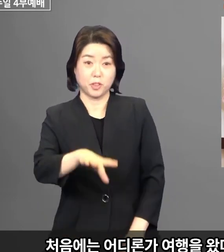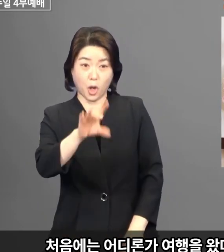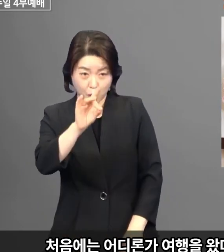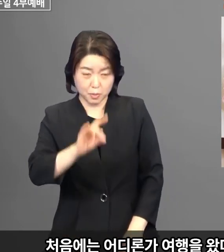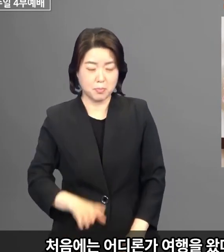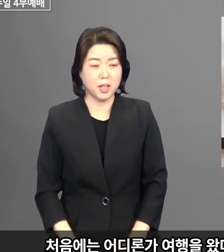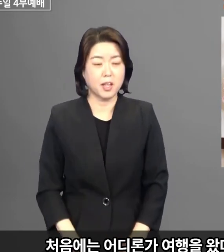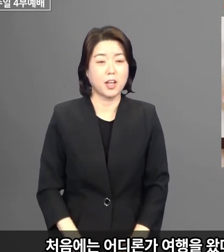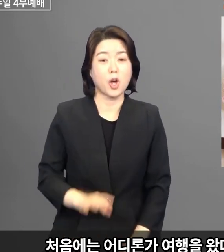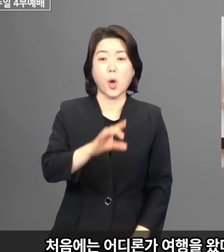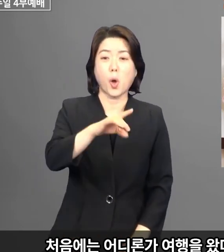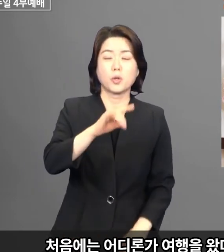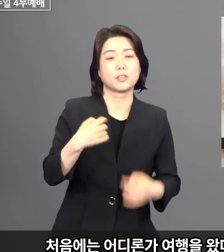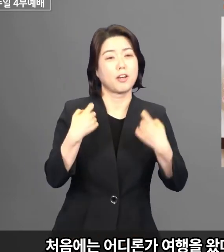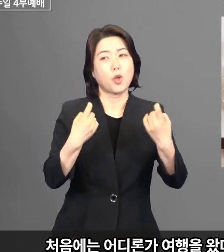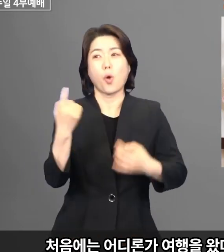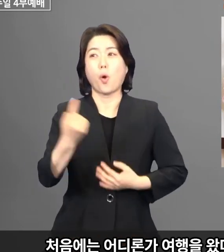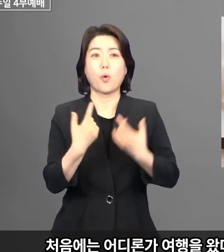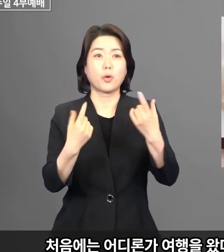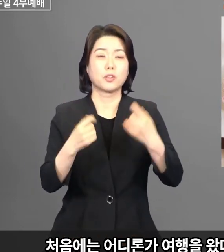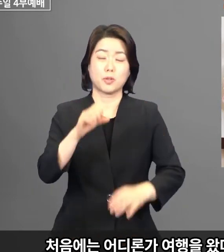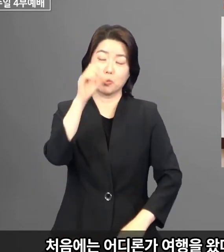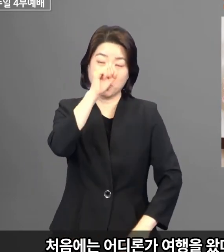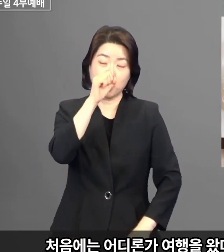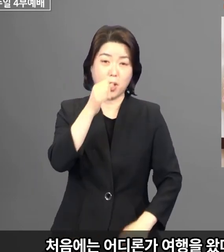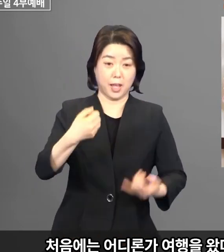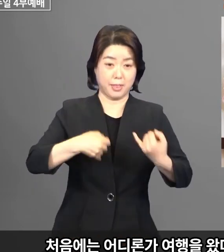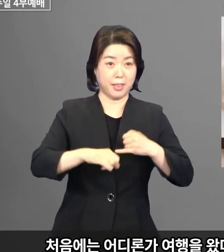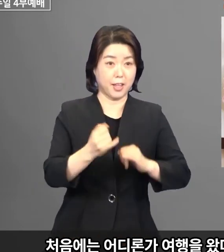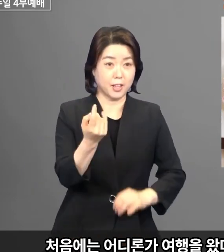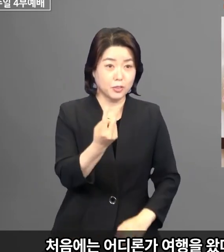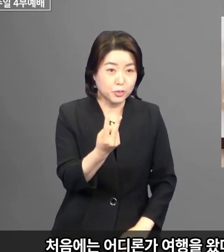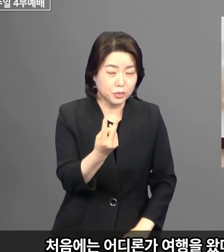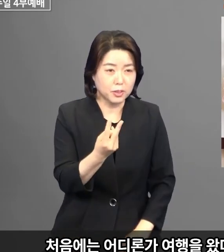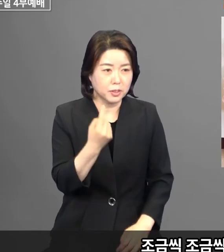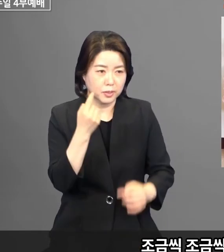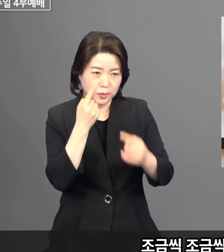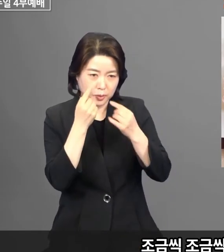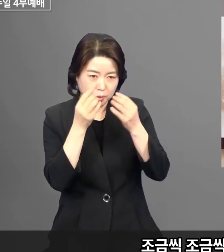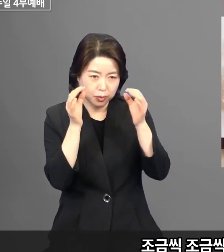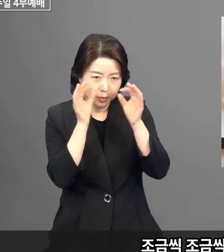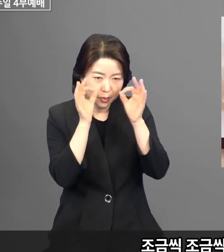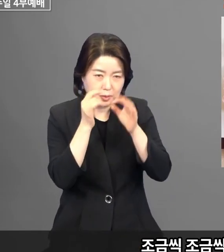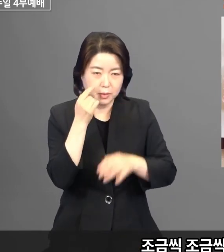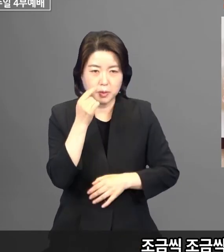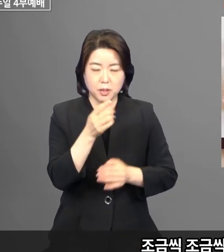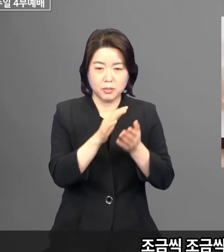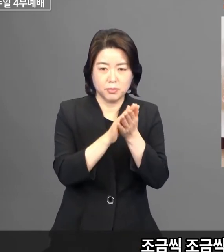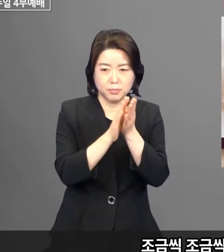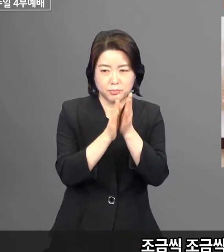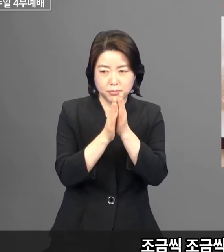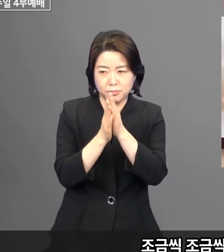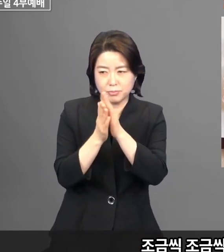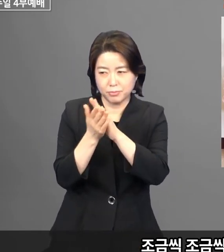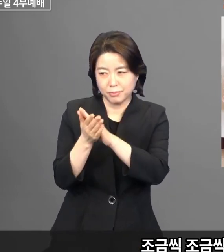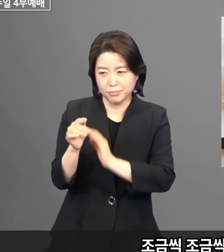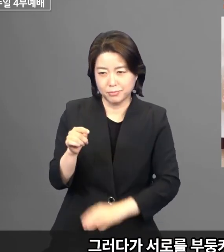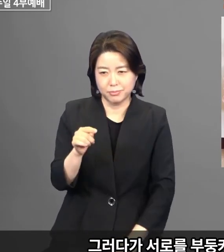처음에는 어딘가로 여행을 왔다며 좋아하던 아이들의 눈빛이 조금씩